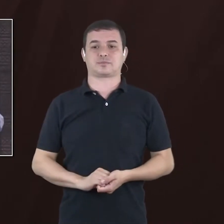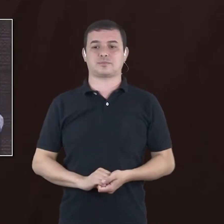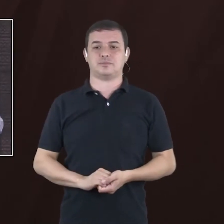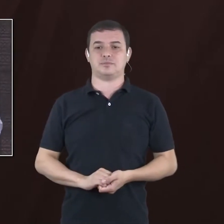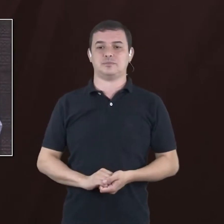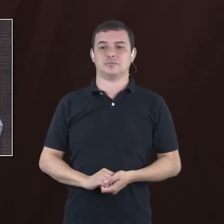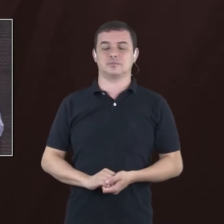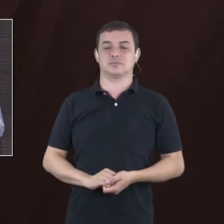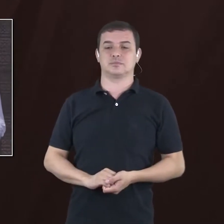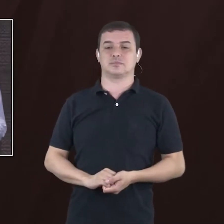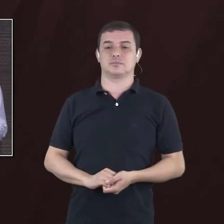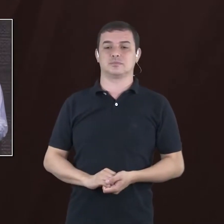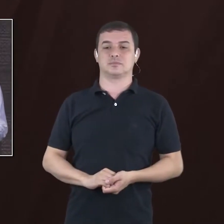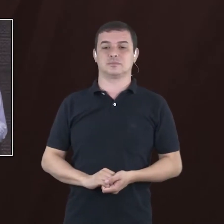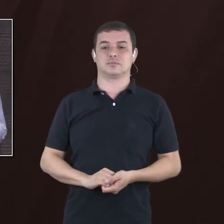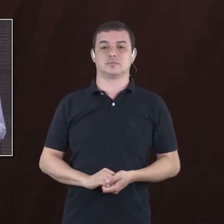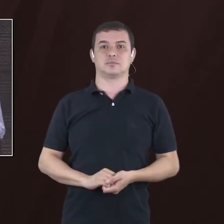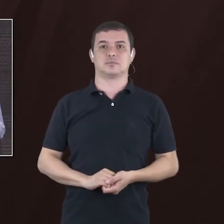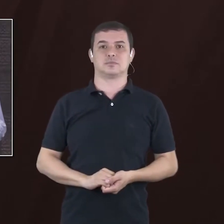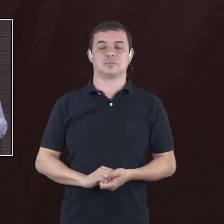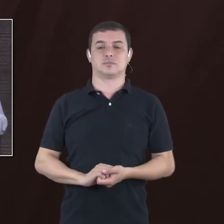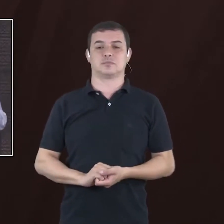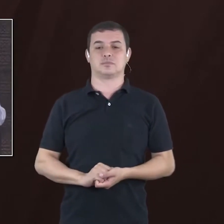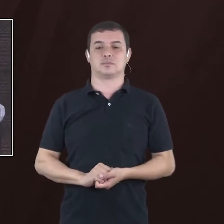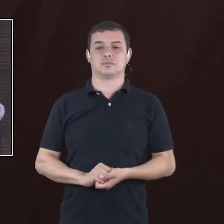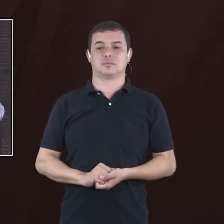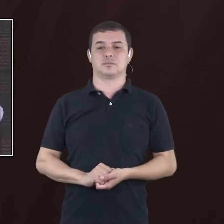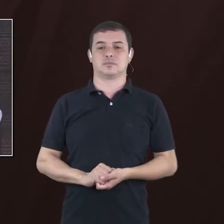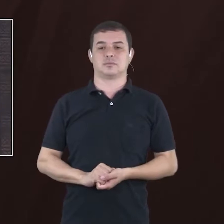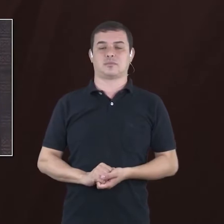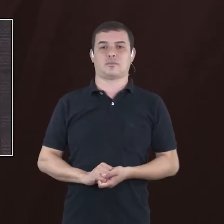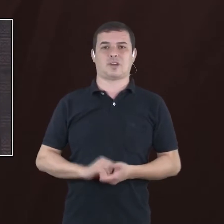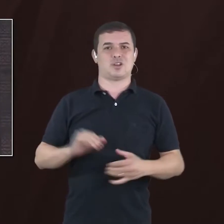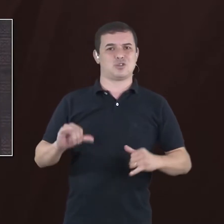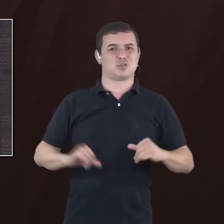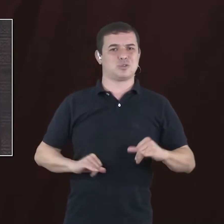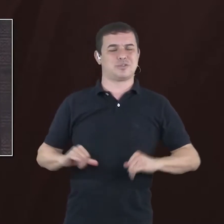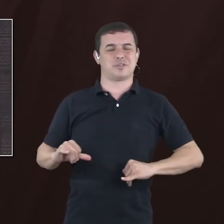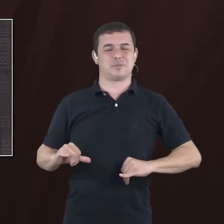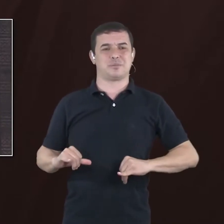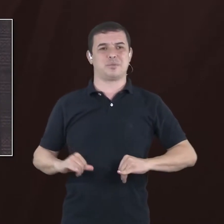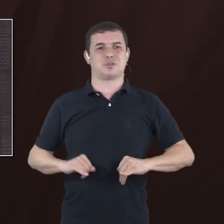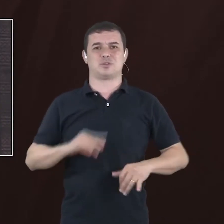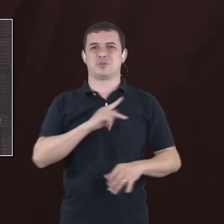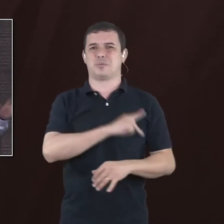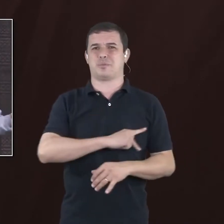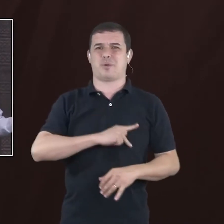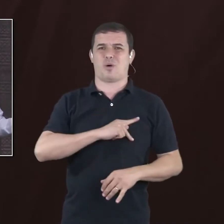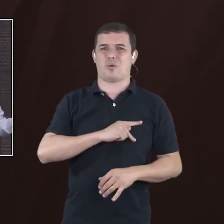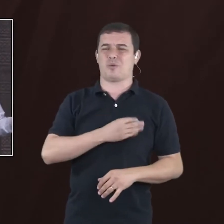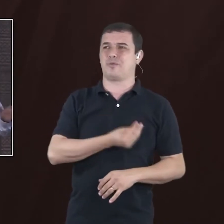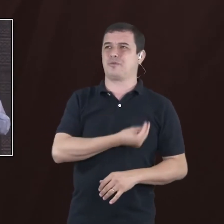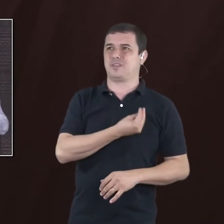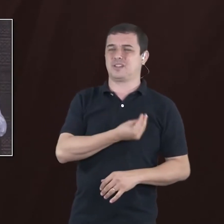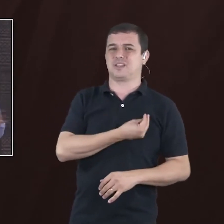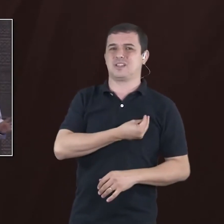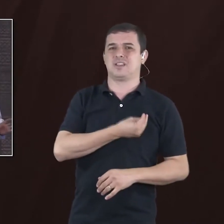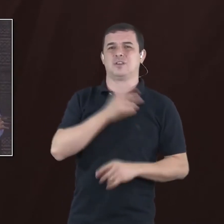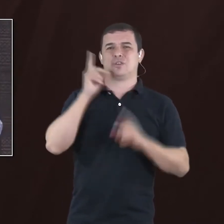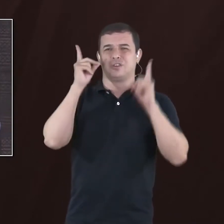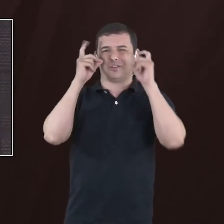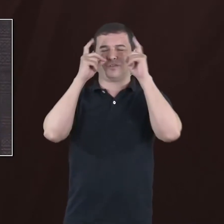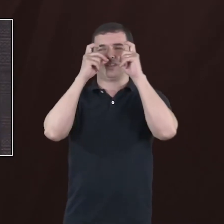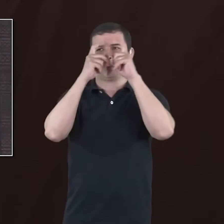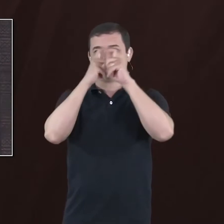segunda pressão dos judaizantes, que também o fez sofrer muito. Queridos irmãos, a vida de Paulo não foi fácil, não foi